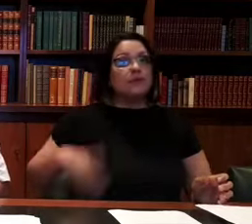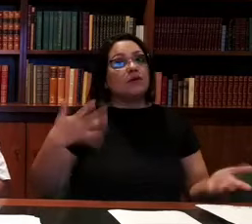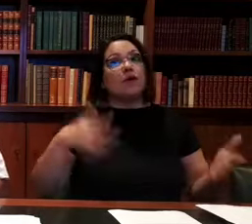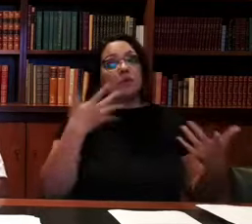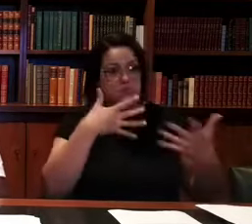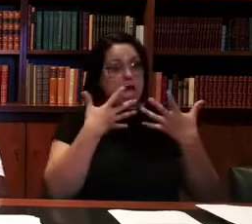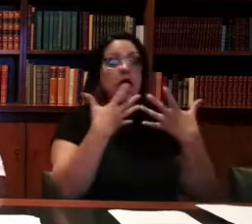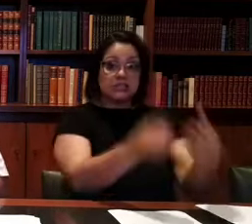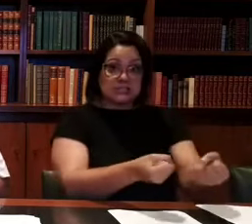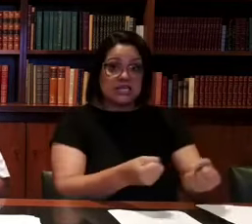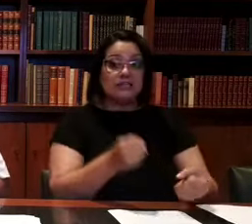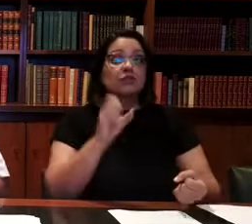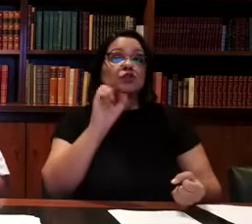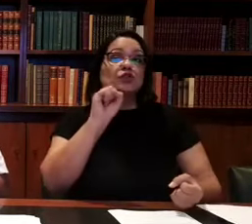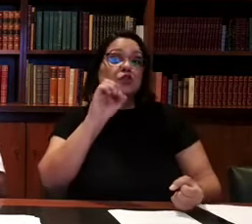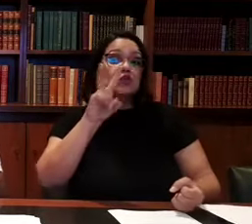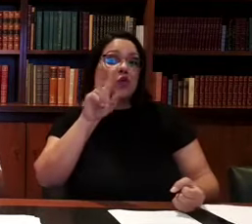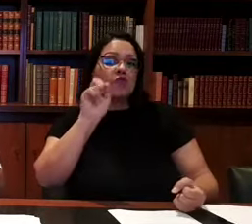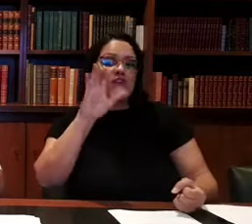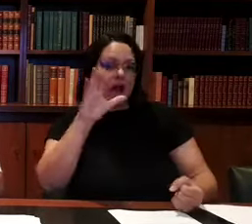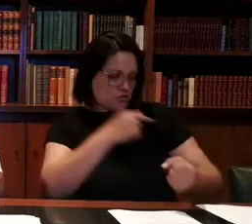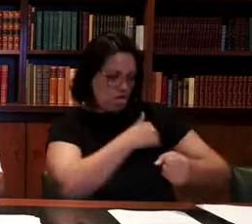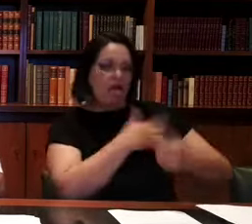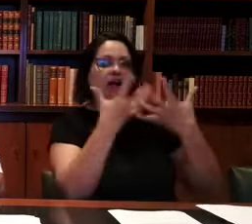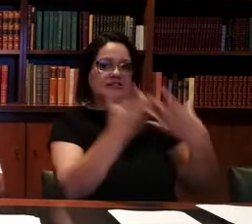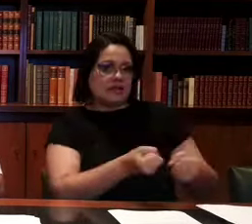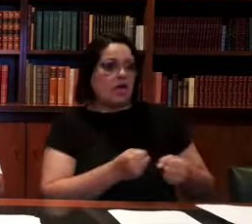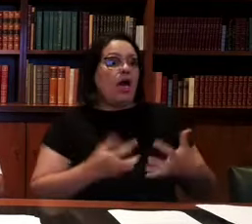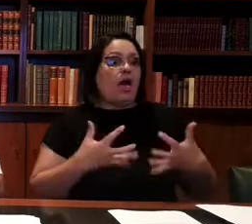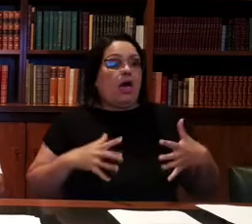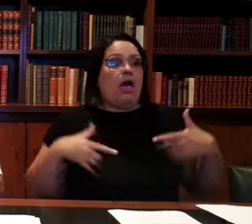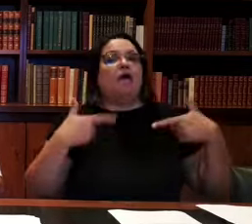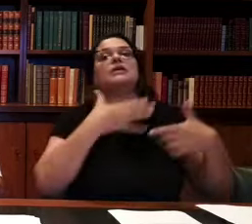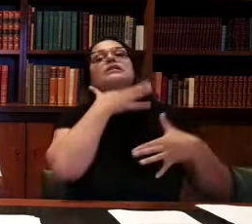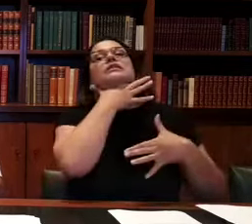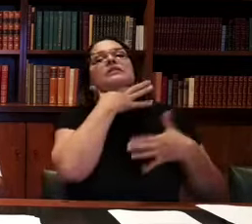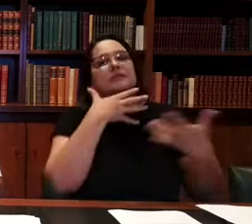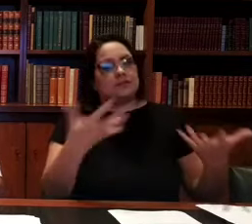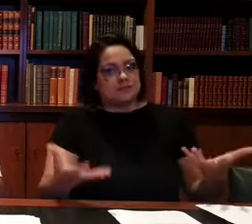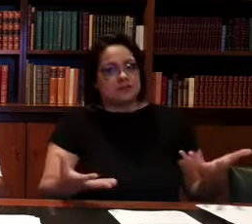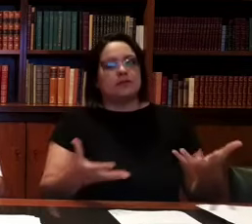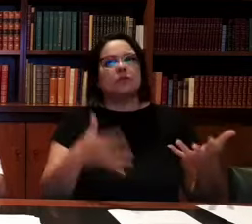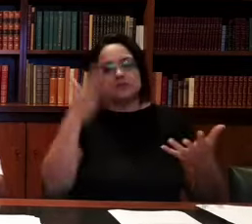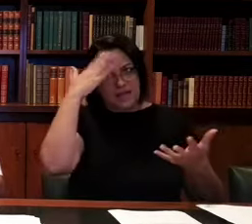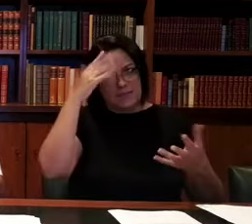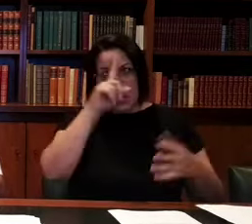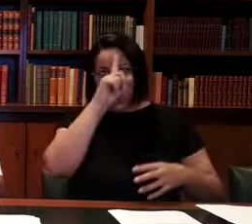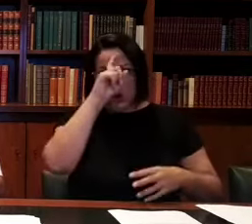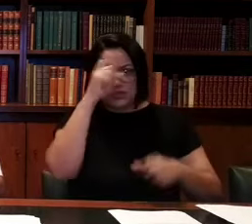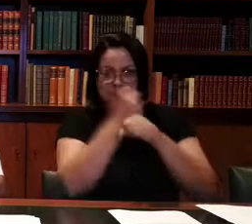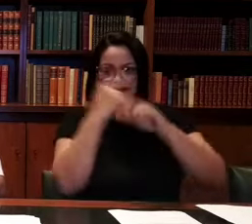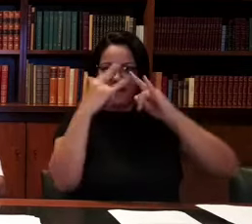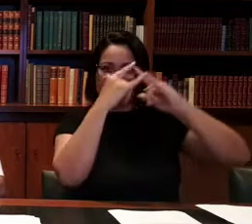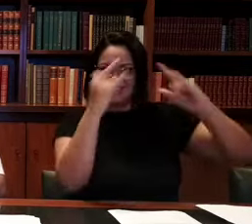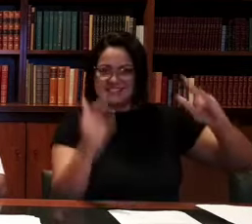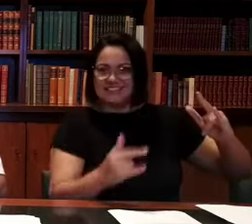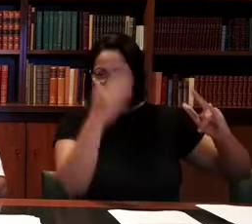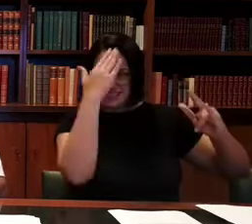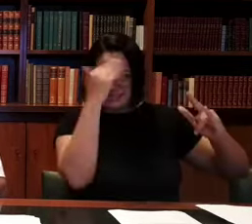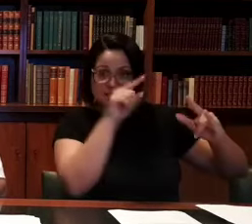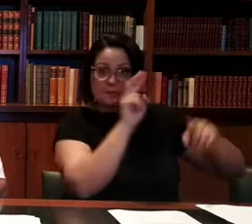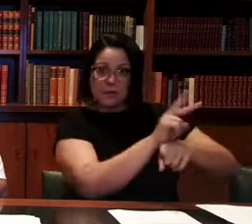com problema por aí tá com problema por aí e agora estamos vendo aquilo que sai de campanha acho que quase tudo já foi desativado lá no Rio de Janeiro se eu não me engano